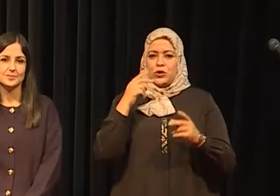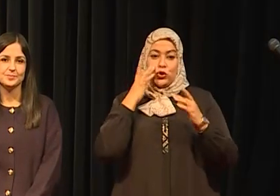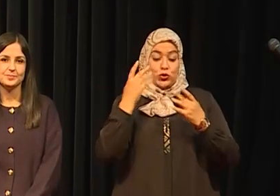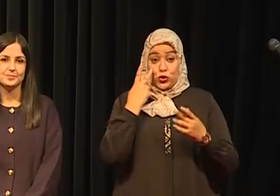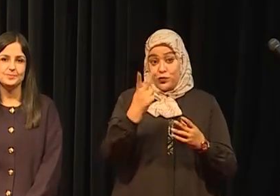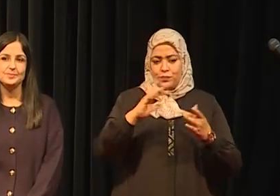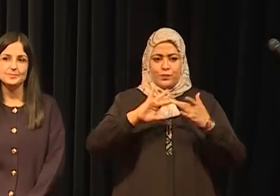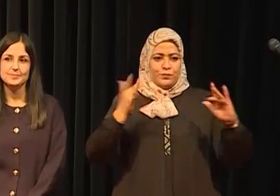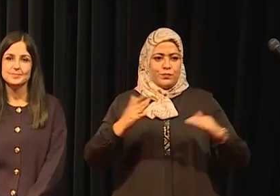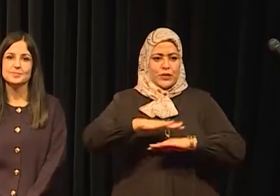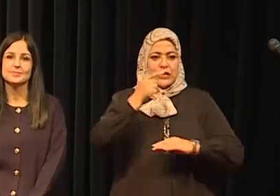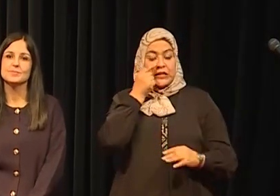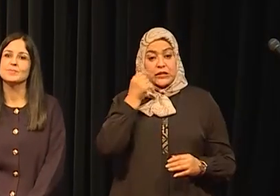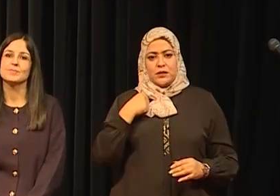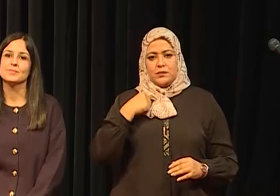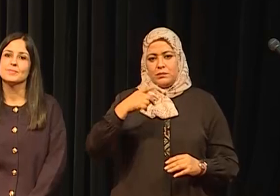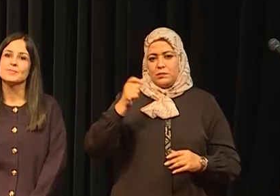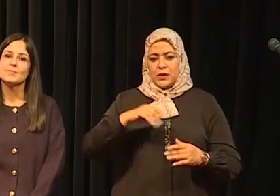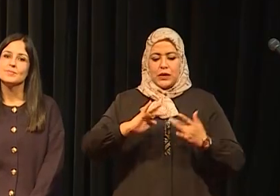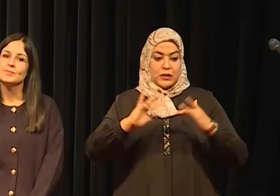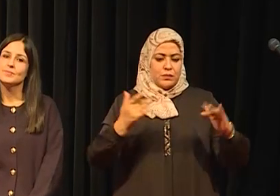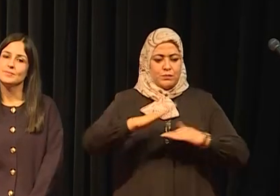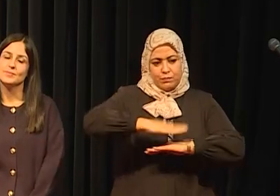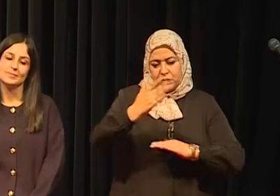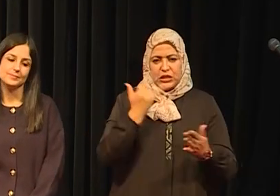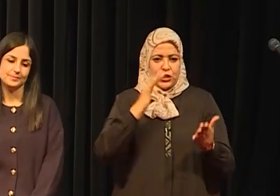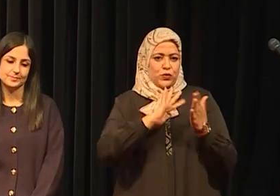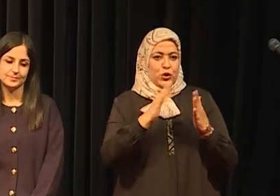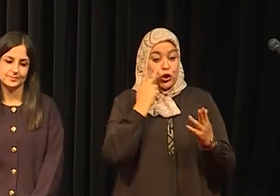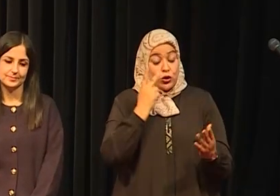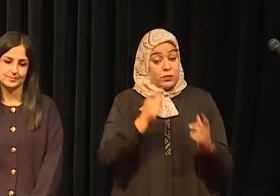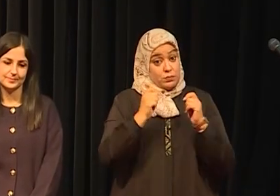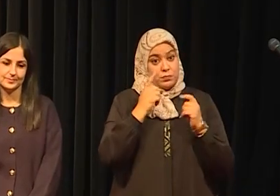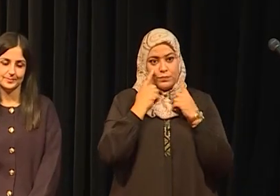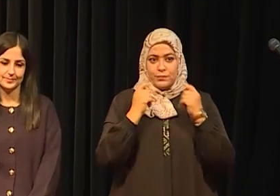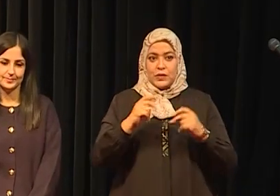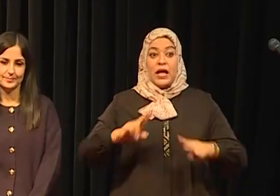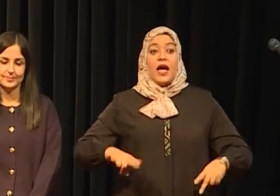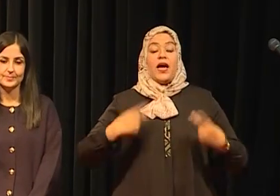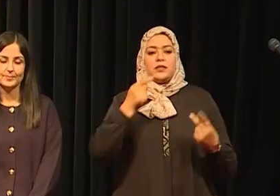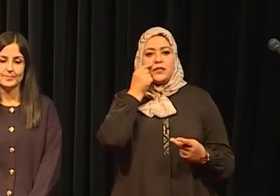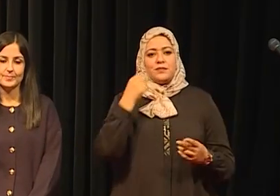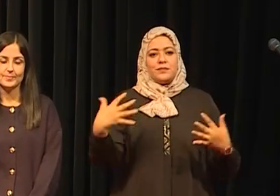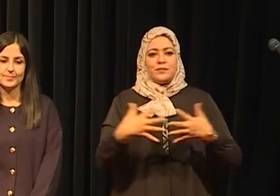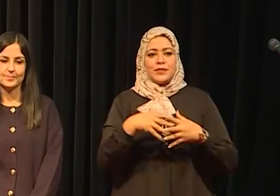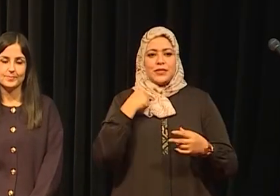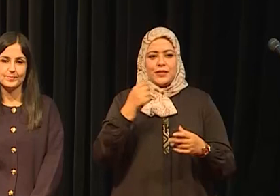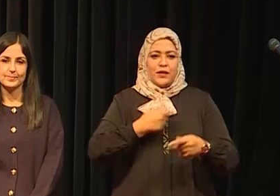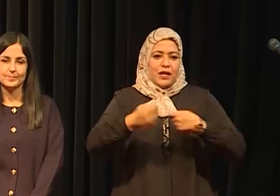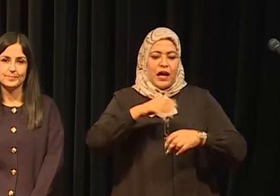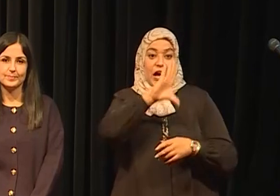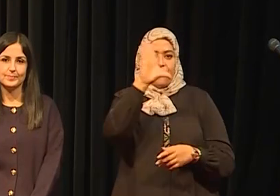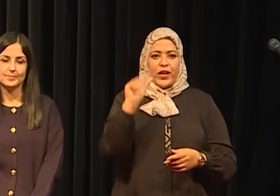حماية المعطيات ذات الطابع الشخصي للمنصة الرقمية كون على باب لحماية الحياة الخاصة الرقمية ذات الطابع